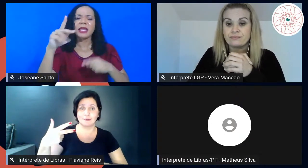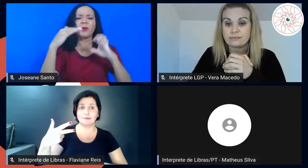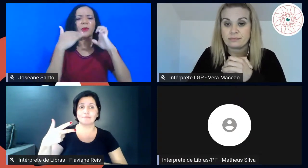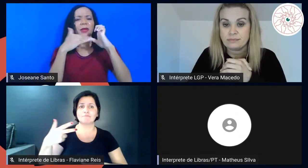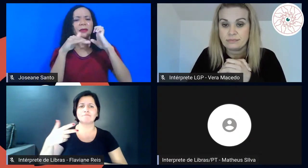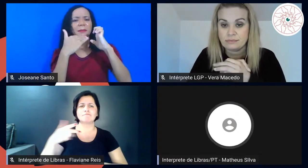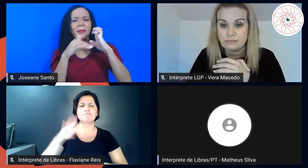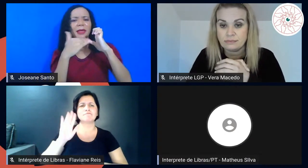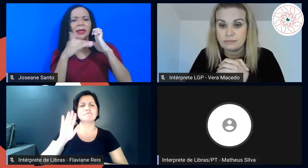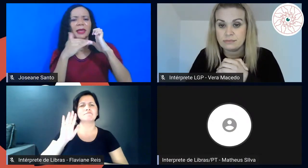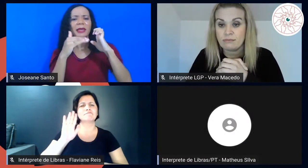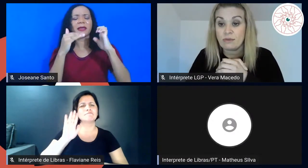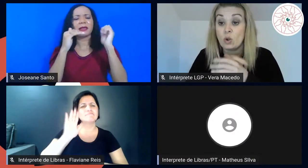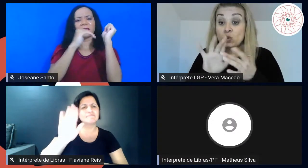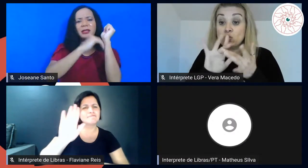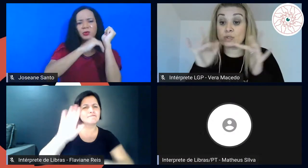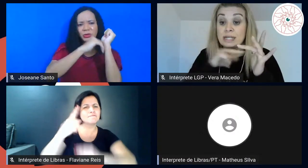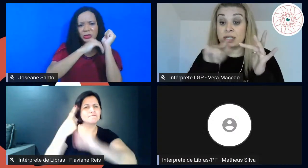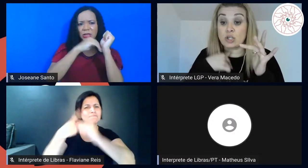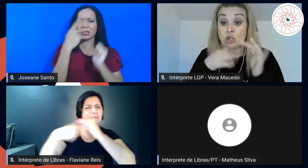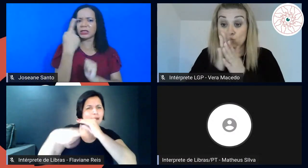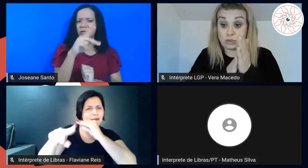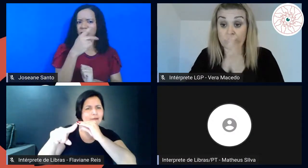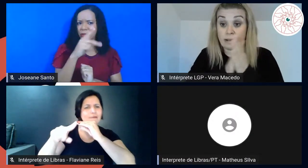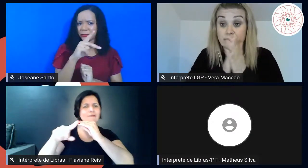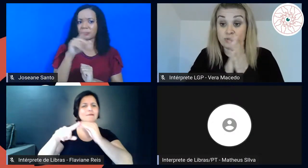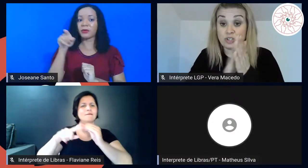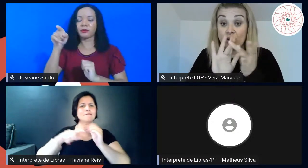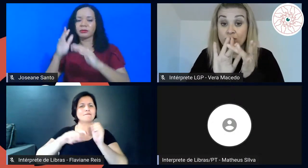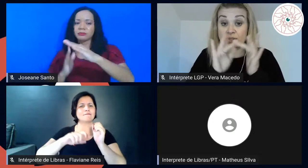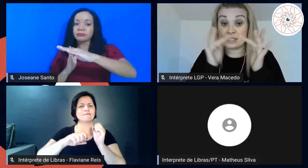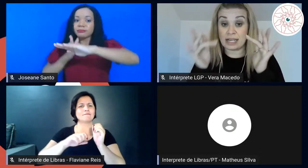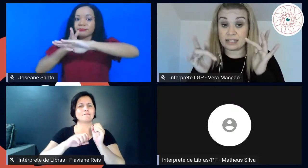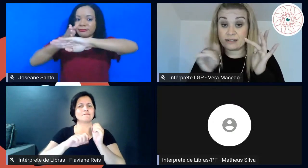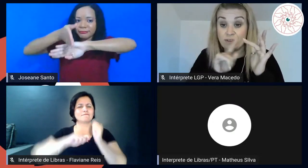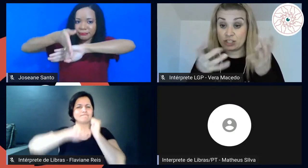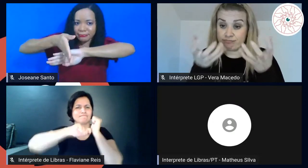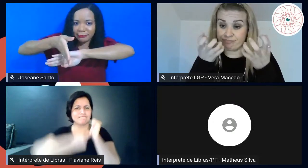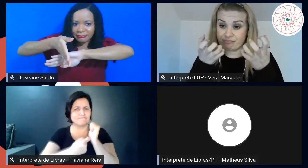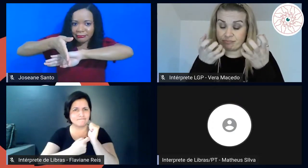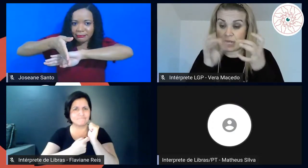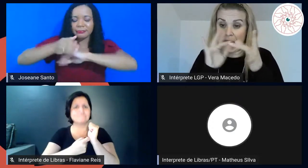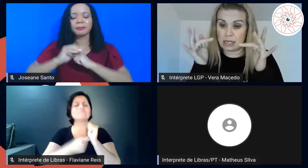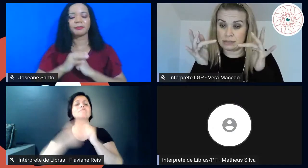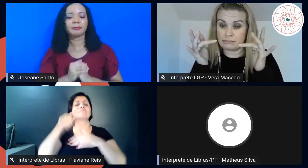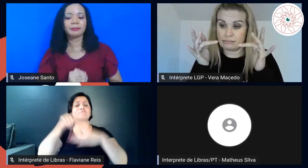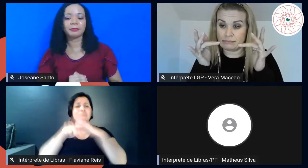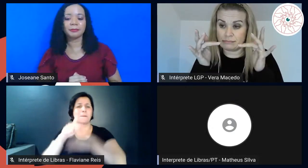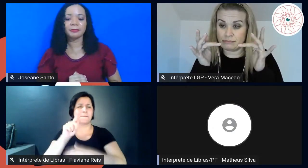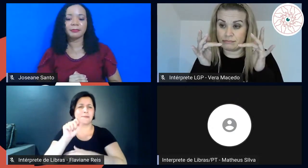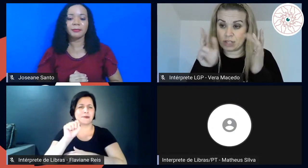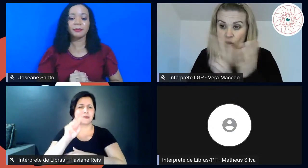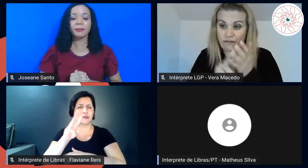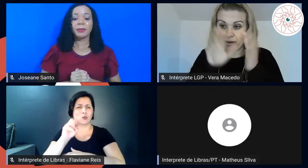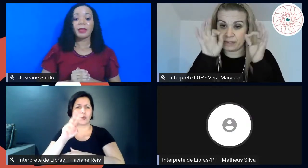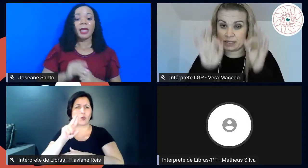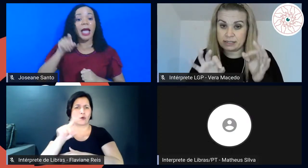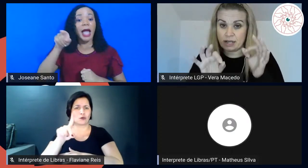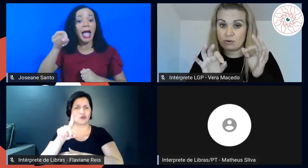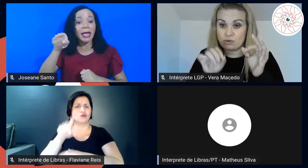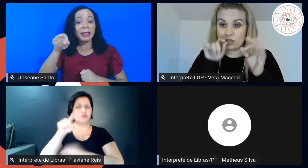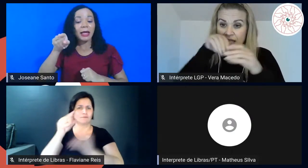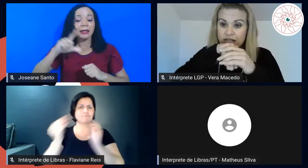assunto. O site que nós utilizamos é o site event. Vocês receberam eh a confirmação de vocês dentro